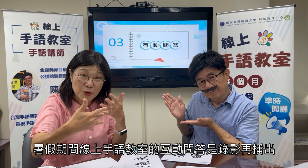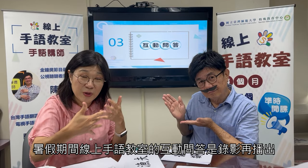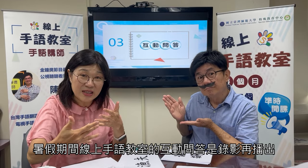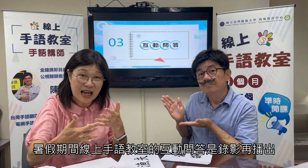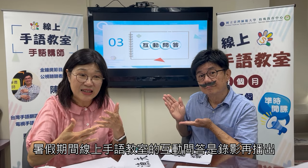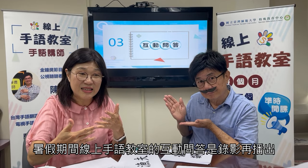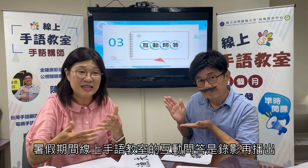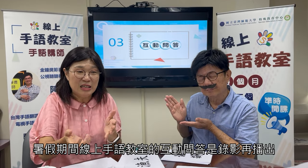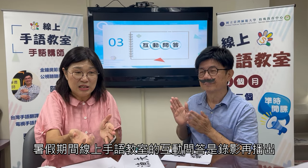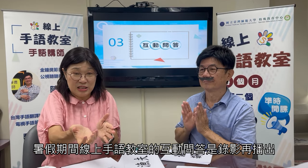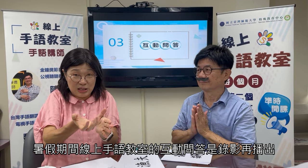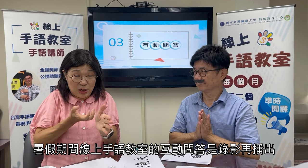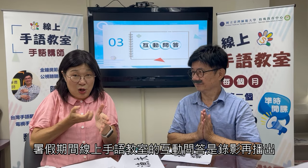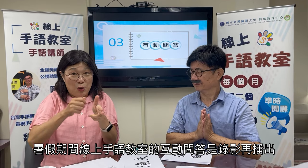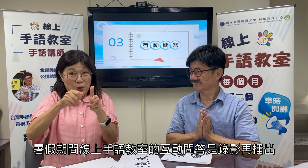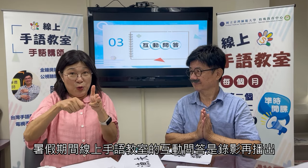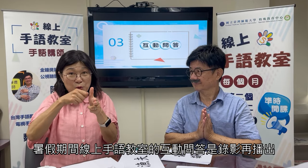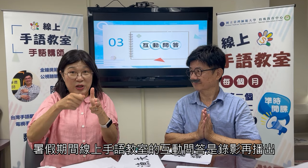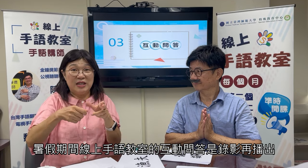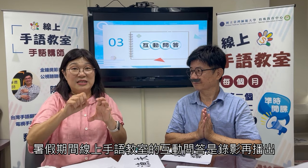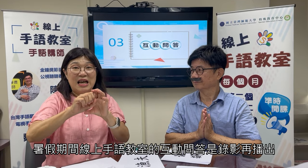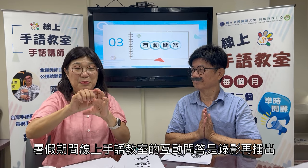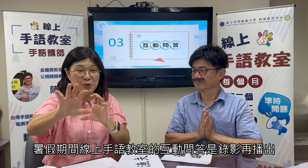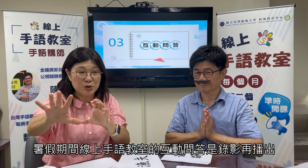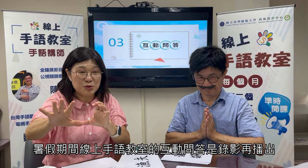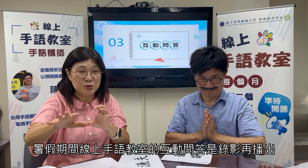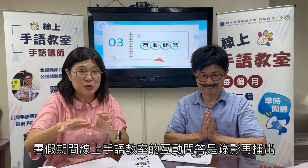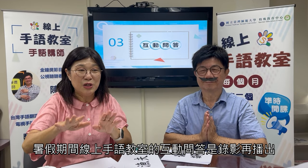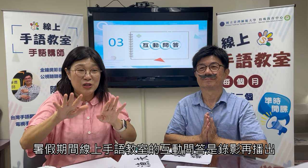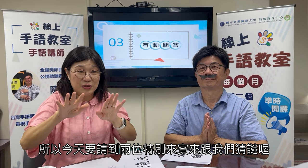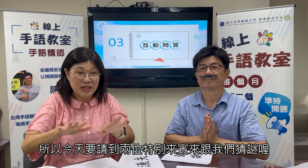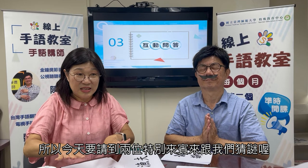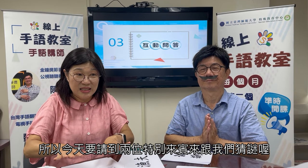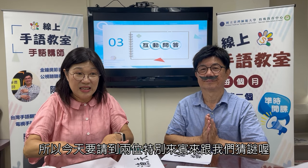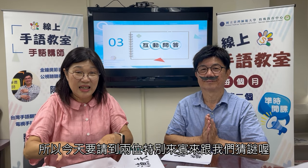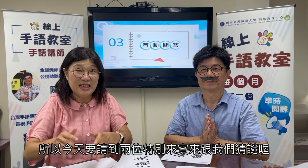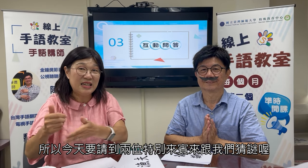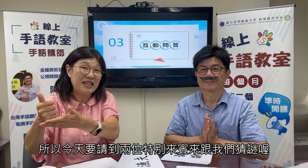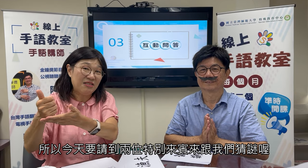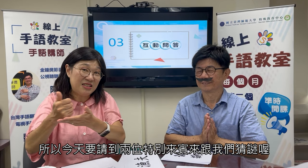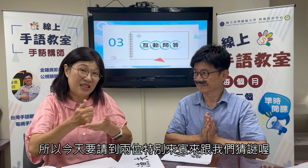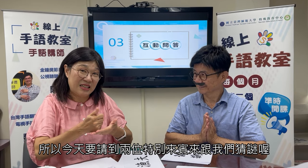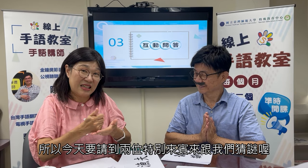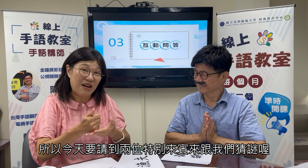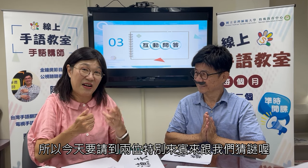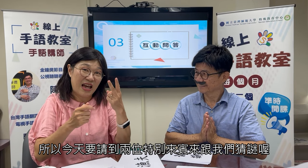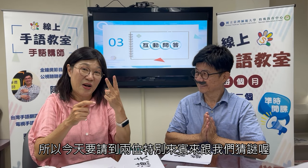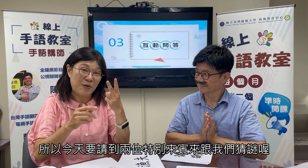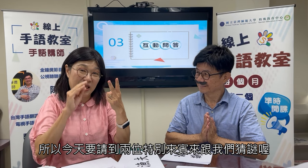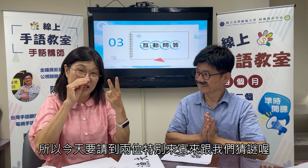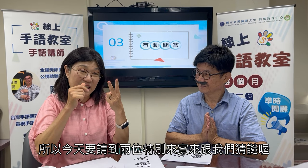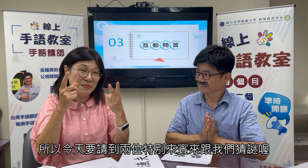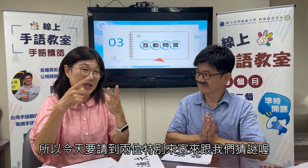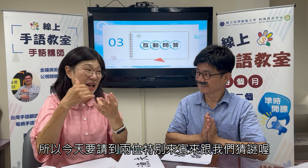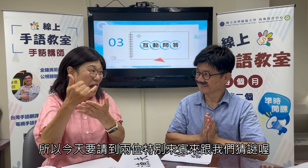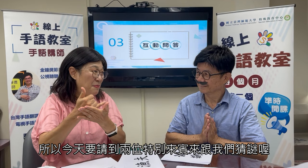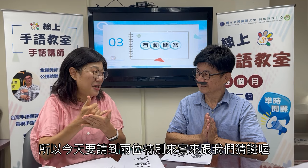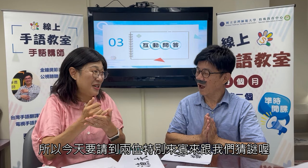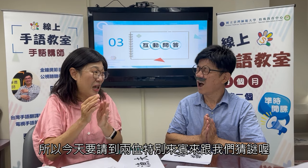问答呢是录影在播出，所以今天呢要请到两位特别来宾来跟